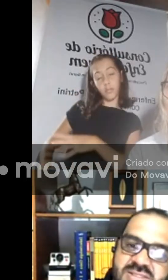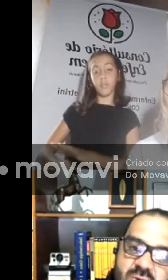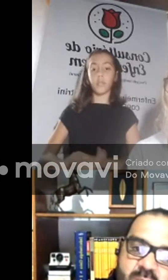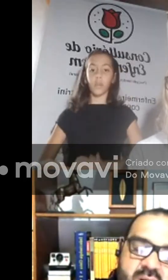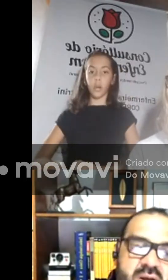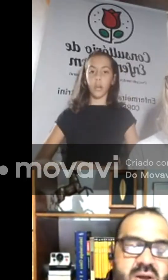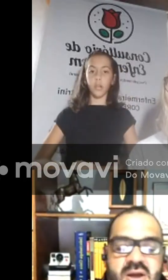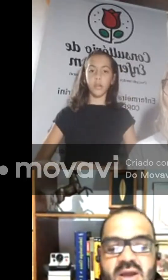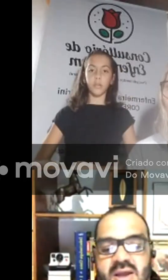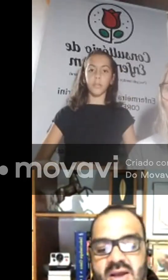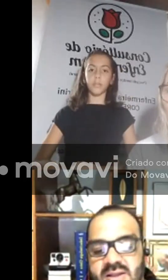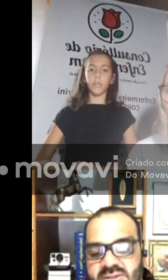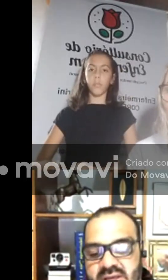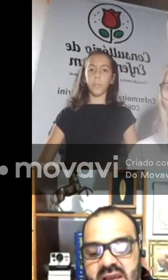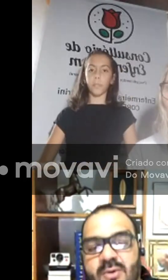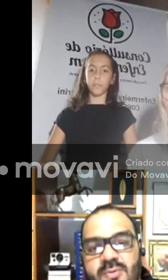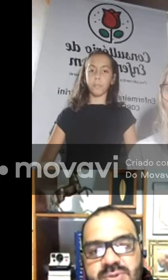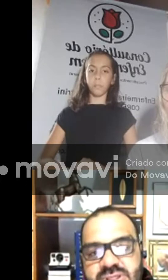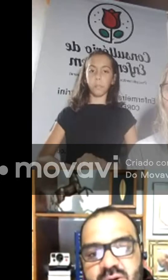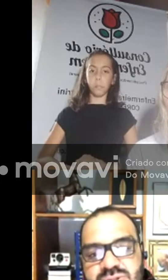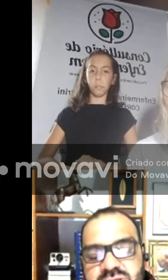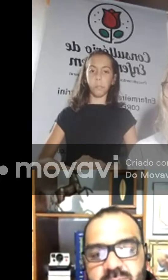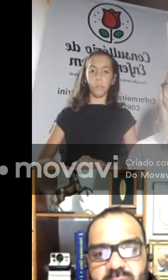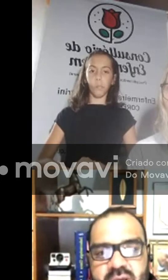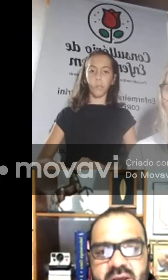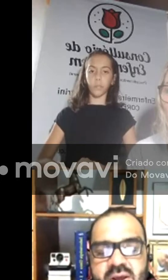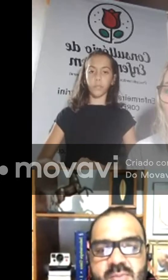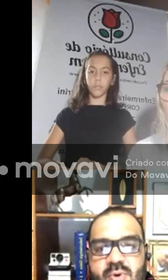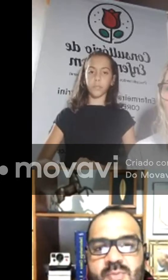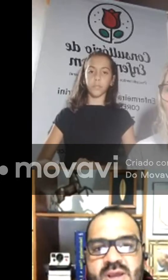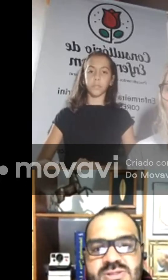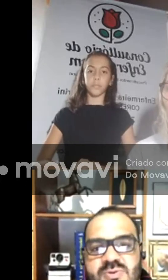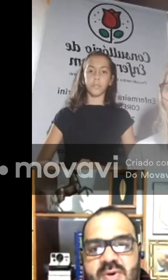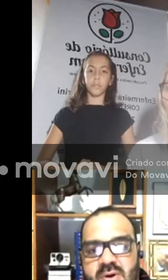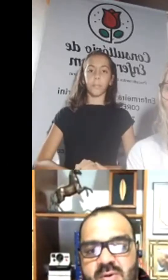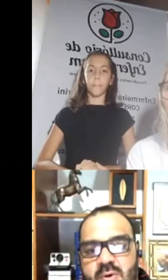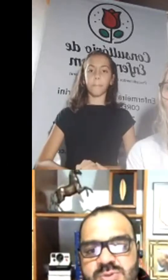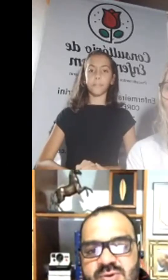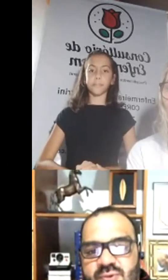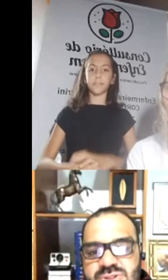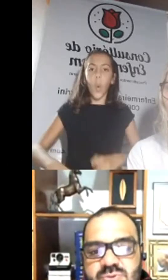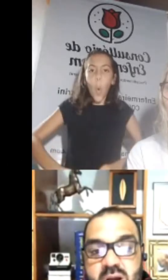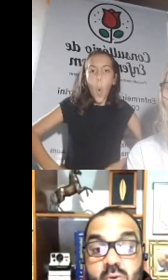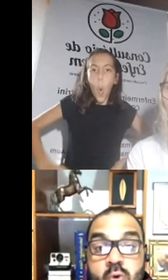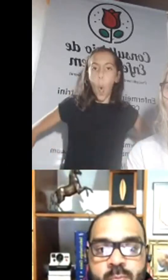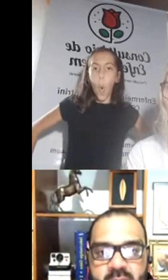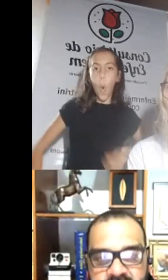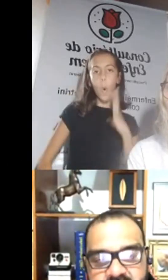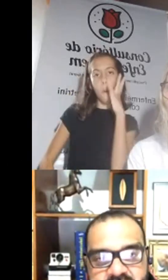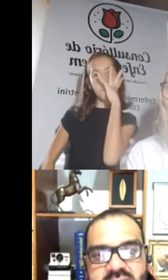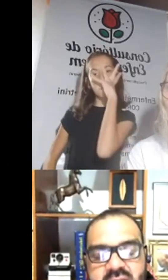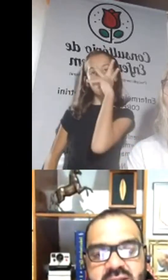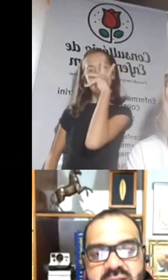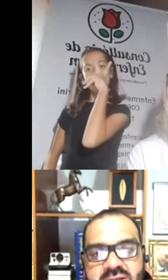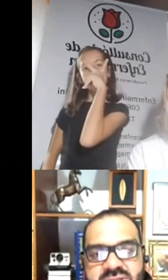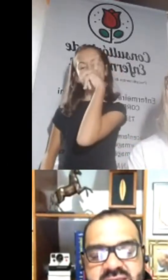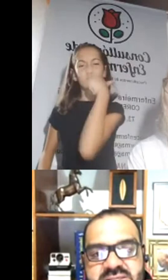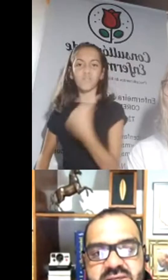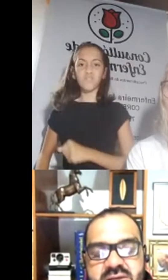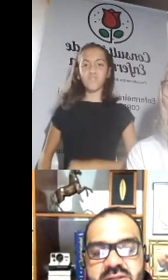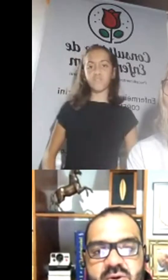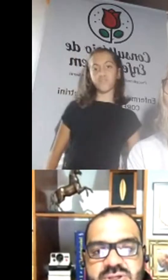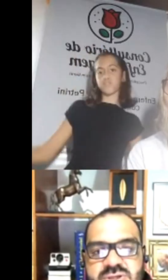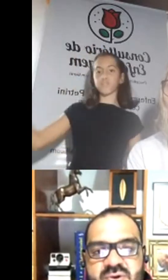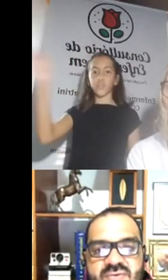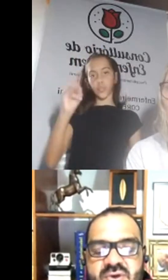a criar um estereotipo, né, do obeso, como se fosse uma culpa, né, dele estar